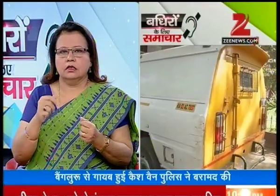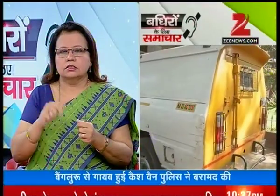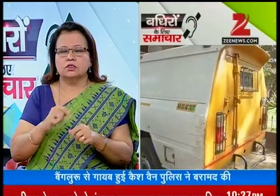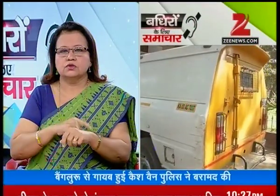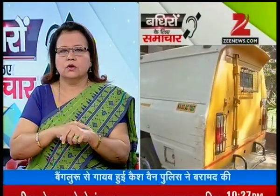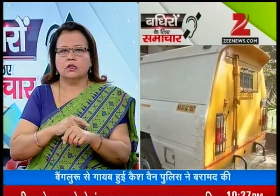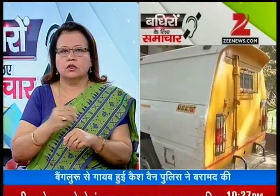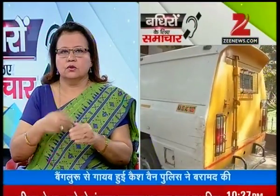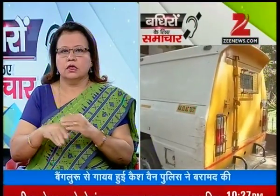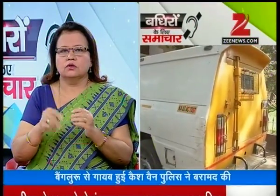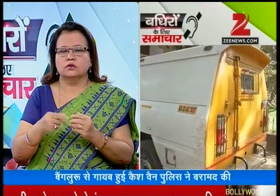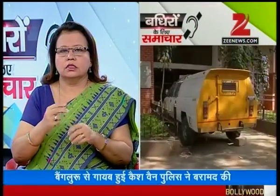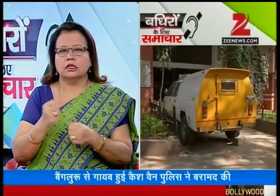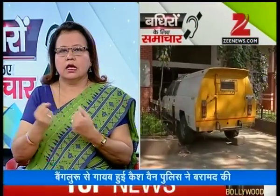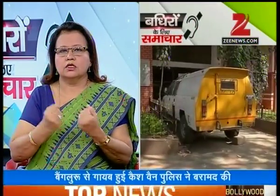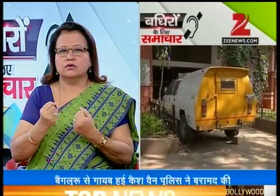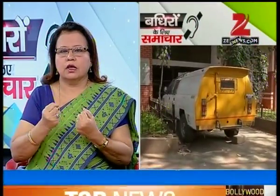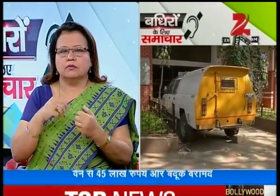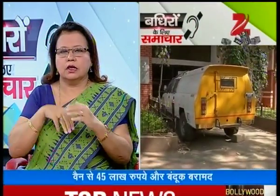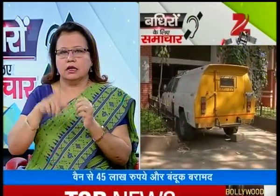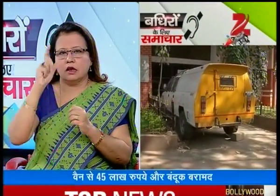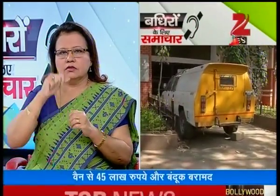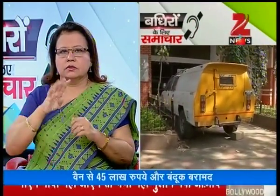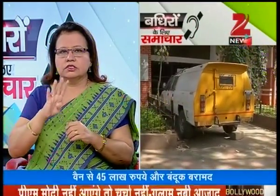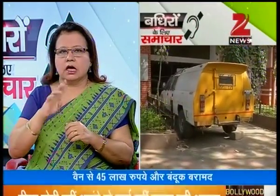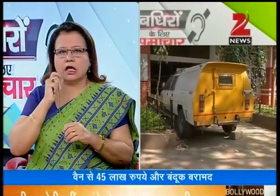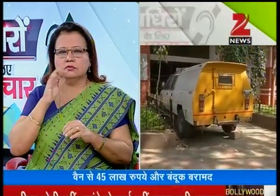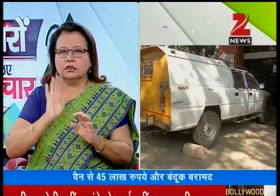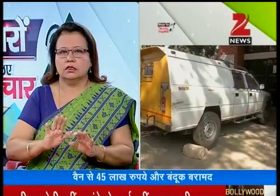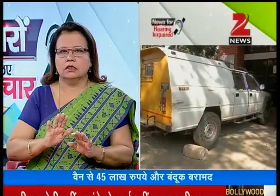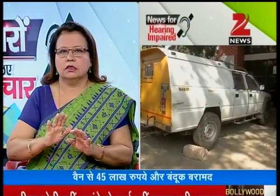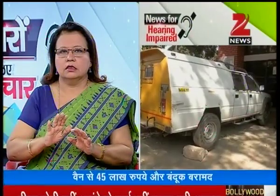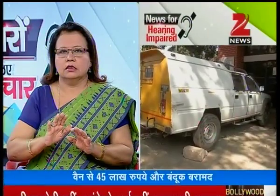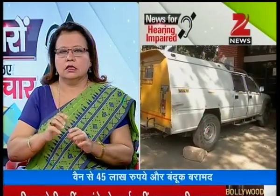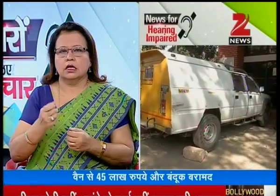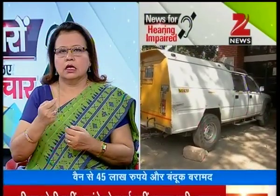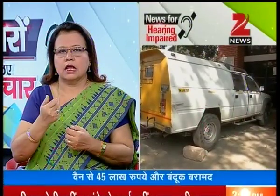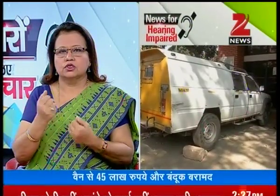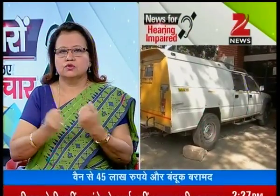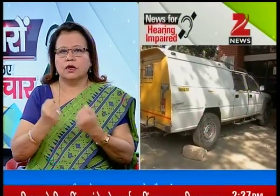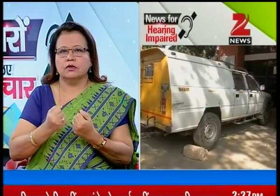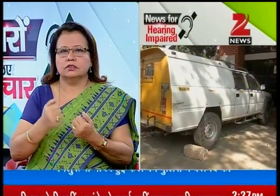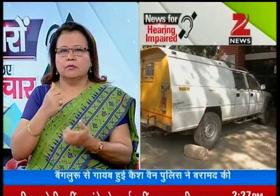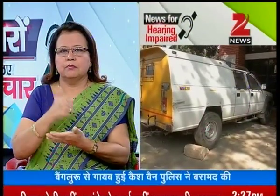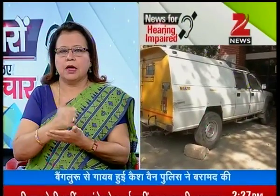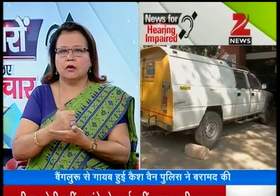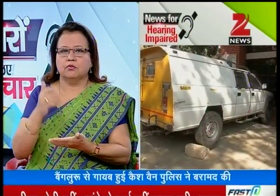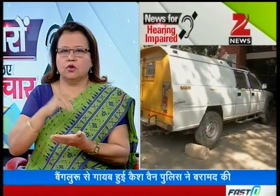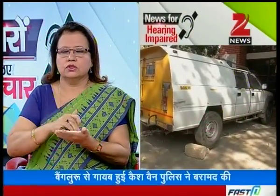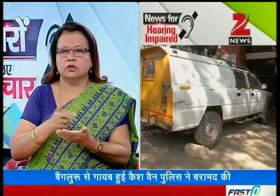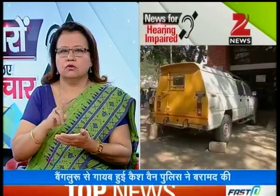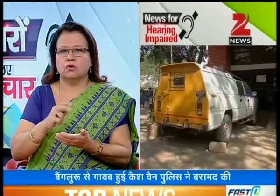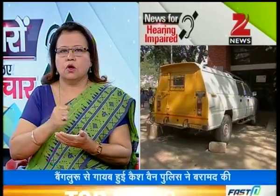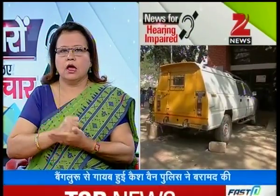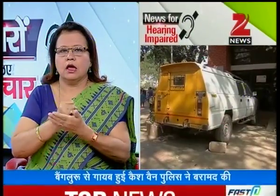है जिस वक्त यह वारदात हुई उस वक्त कैश वन में ड्राइवर समेत चार लोग थे कैश वैन जब बैंक पहुंची तो दोनों